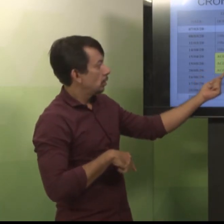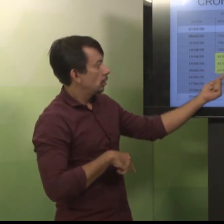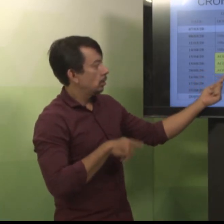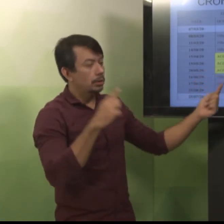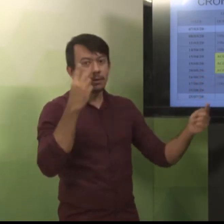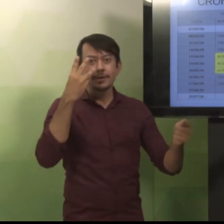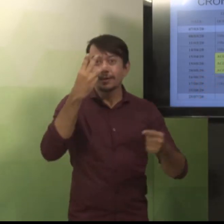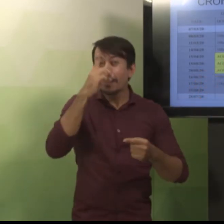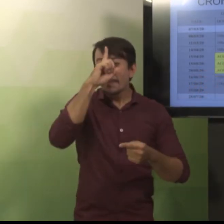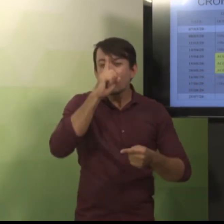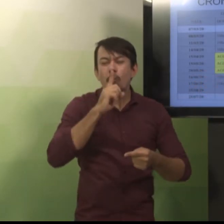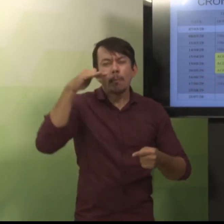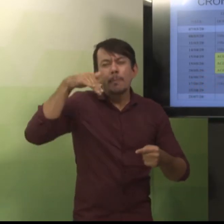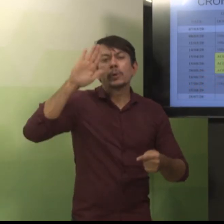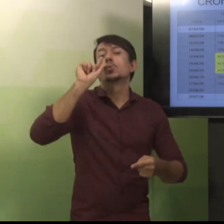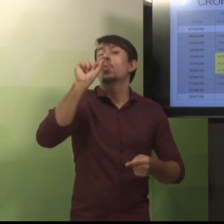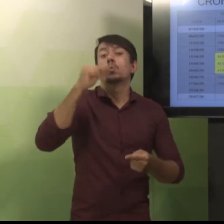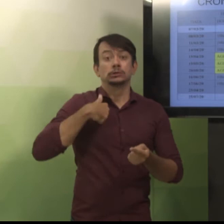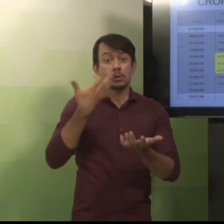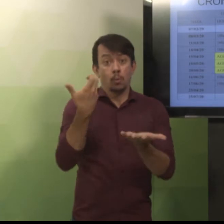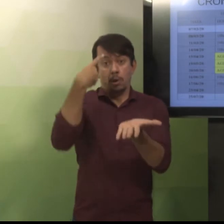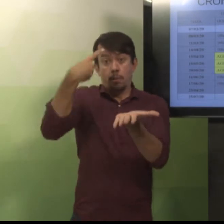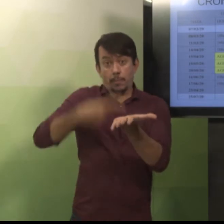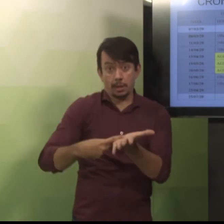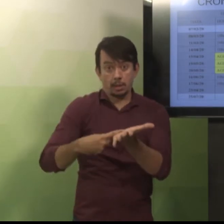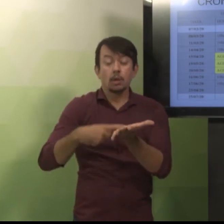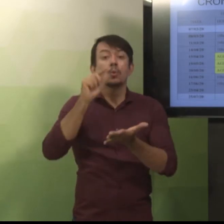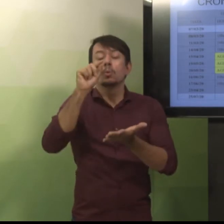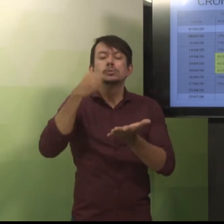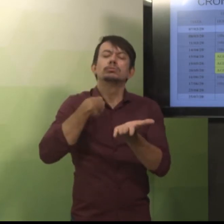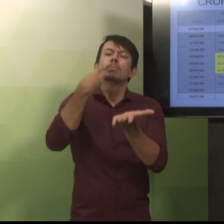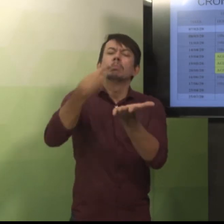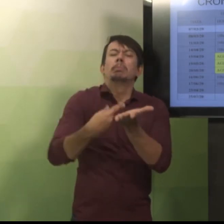em amarelo. Aqui nós vamos marcar.